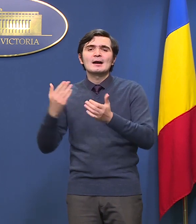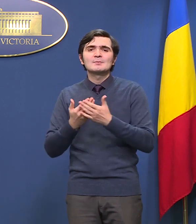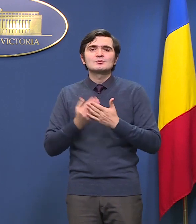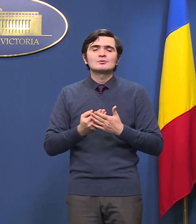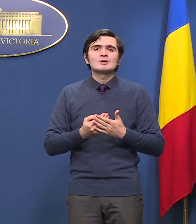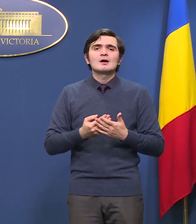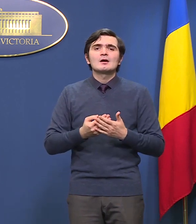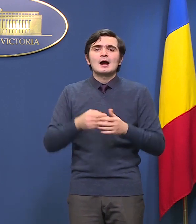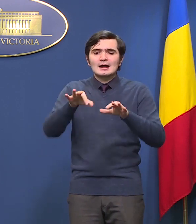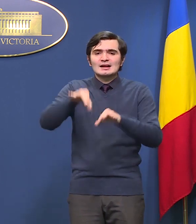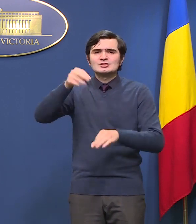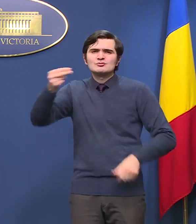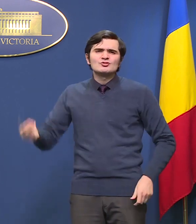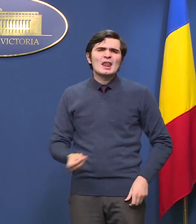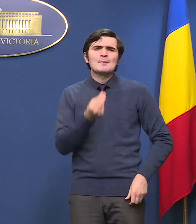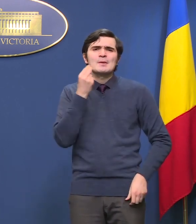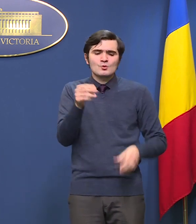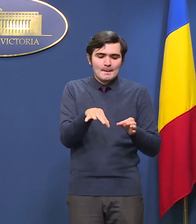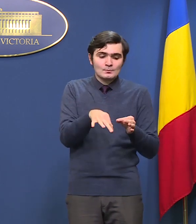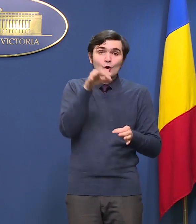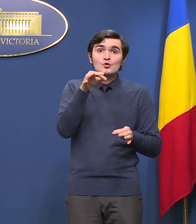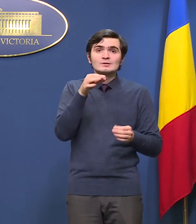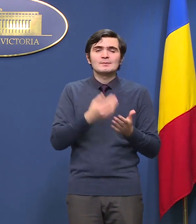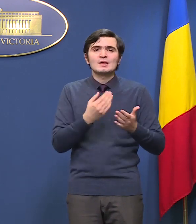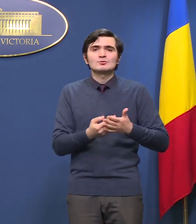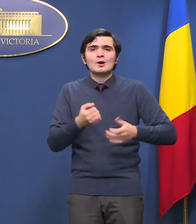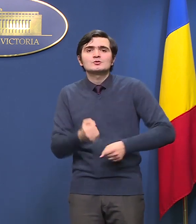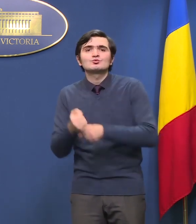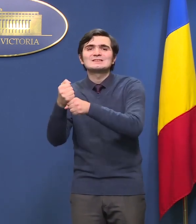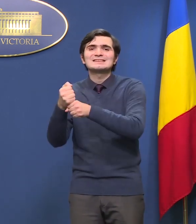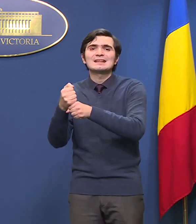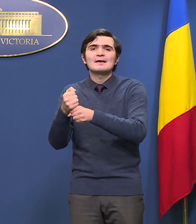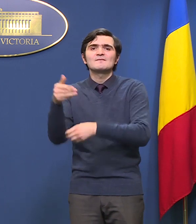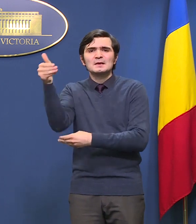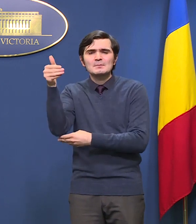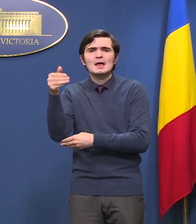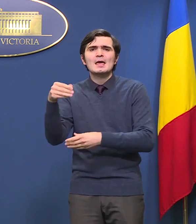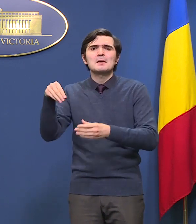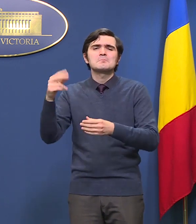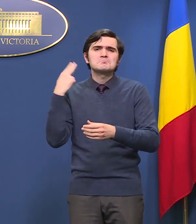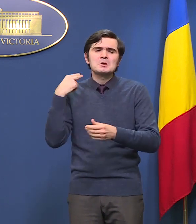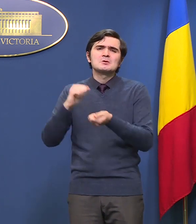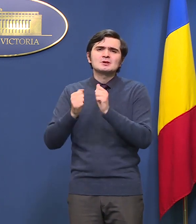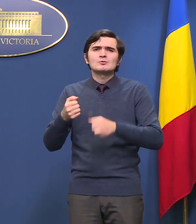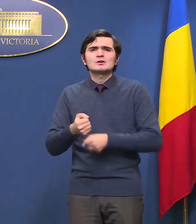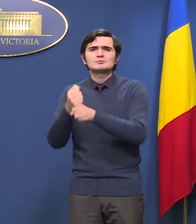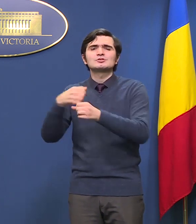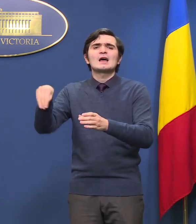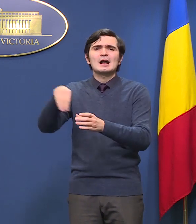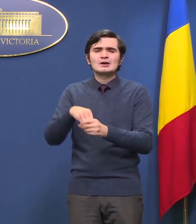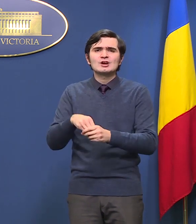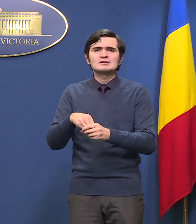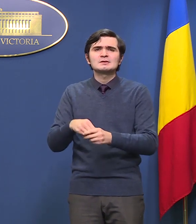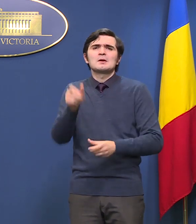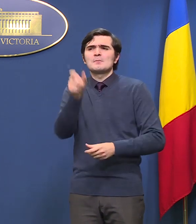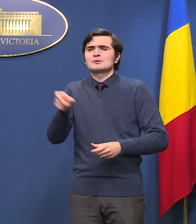bune soluții de susținere a angajatorilor și a angajaților, a persoanelor fizice și a